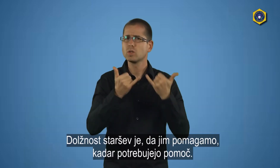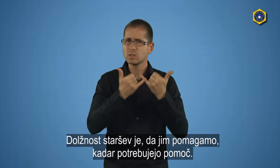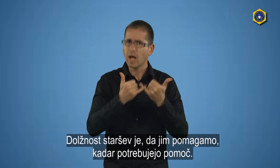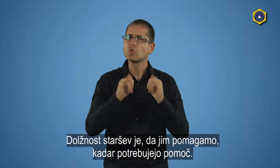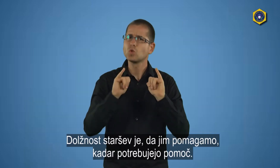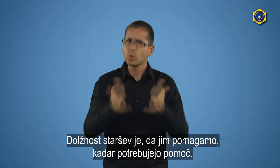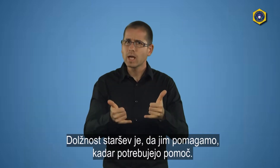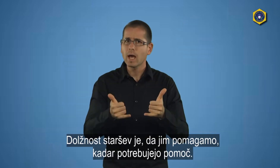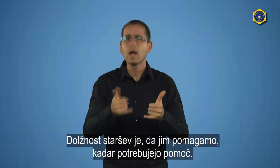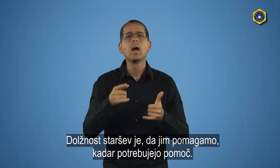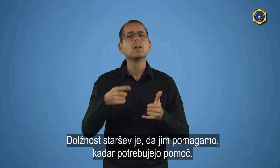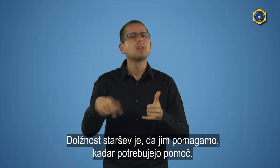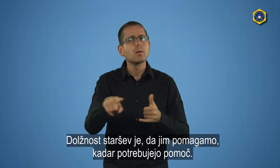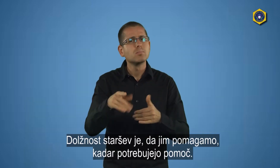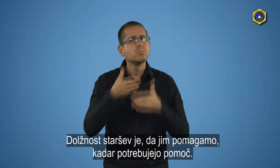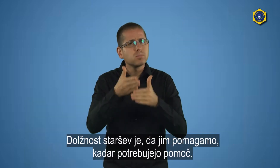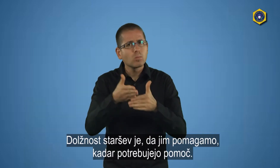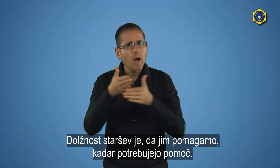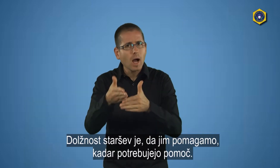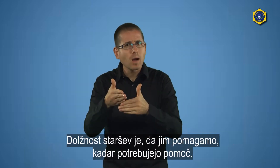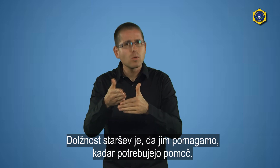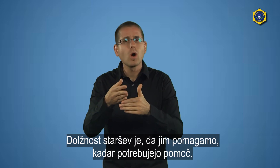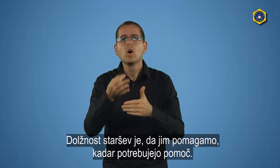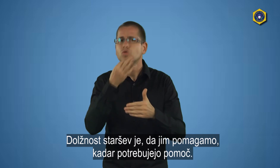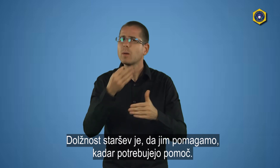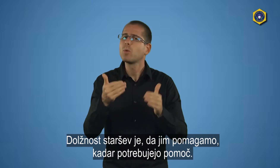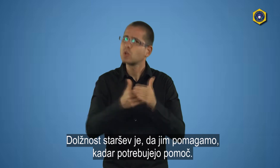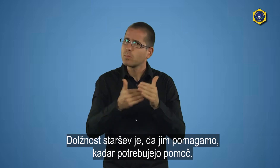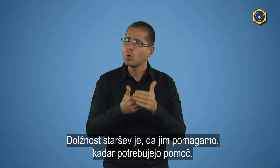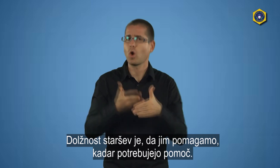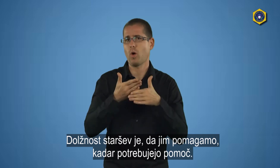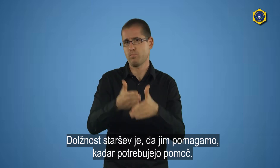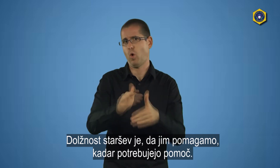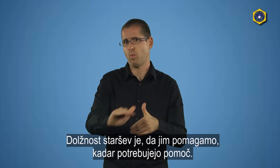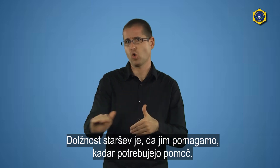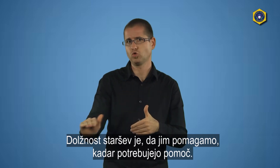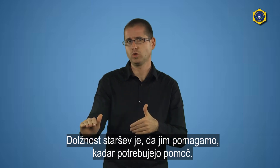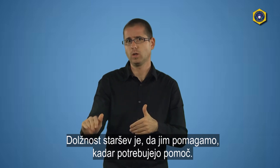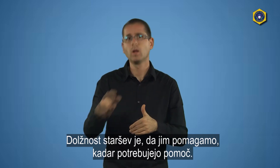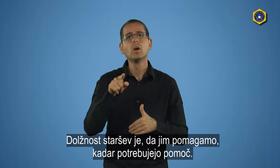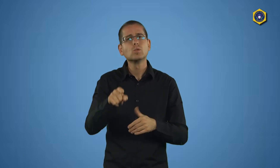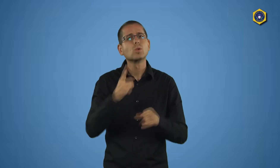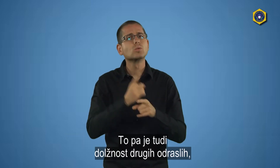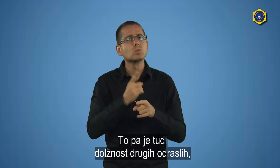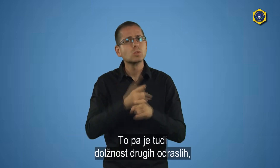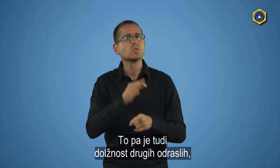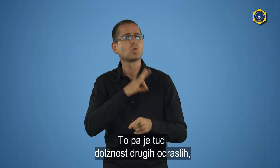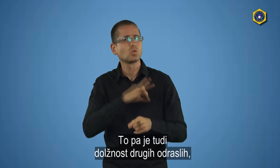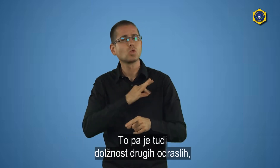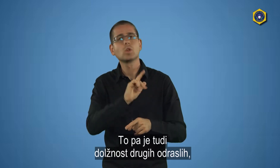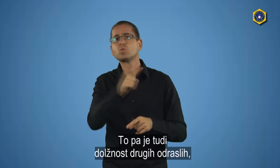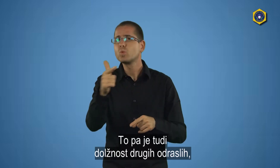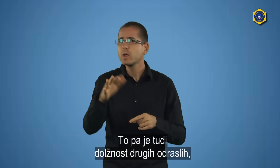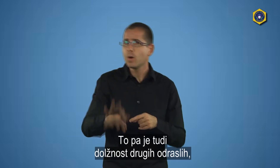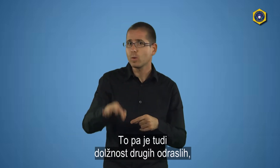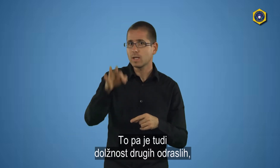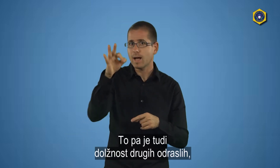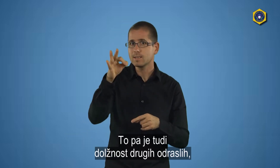Dolžnost staršev je, da jim pomagamo, kadar potrebujejo pomoč. To pa je tudi dolžnost drugih odraslih,